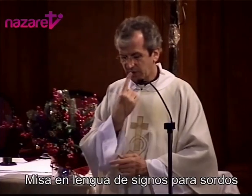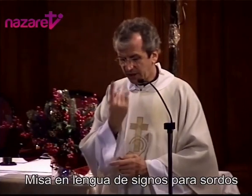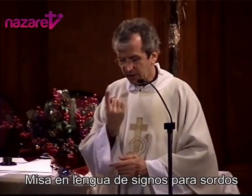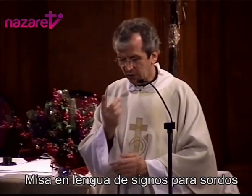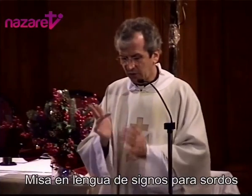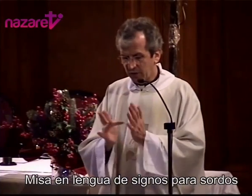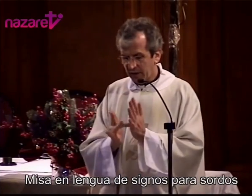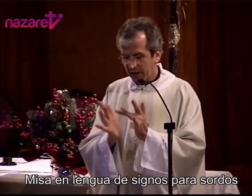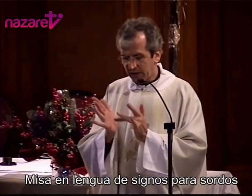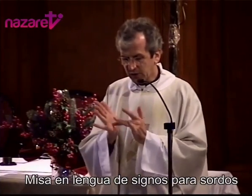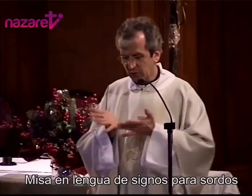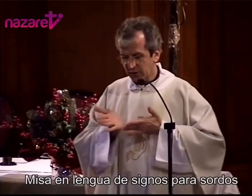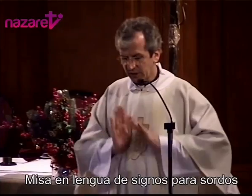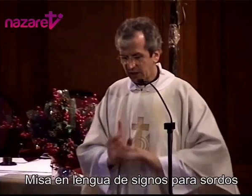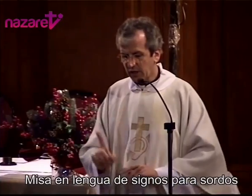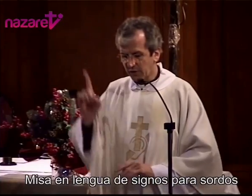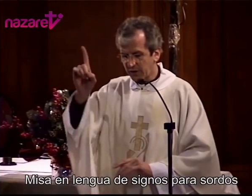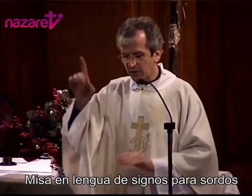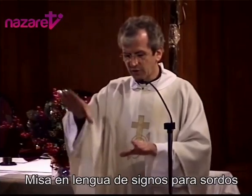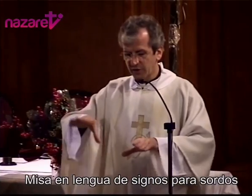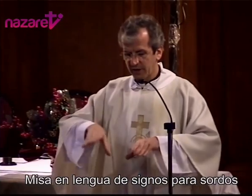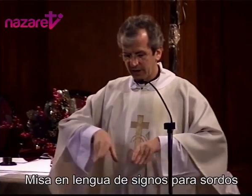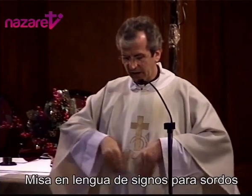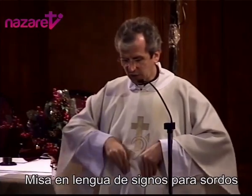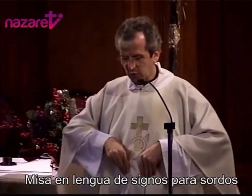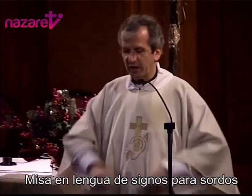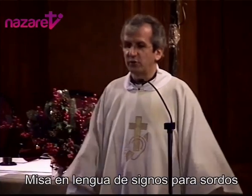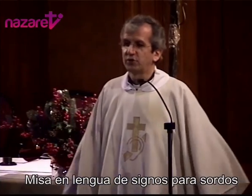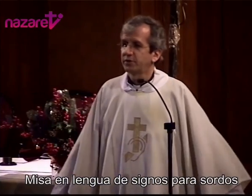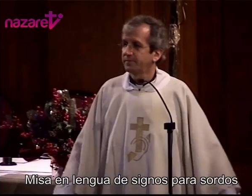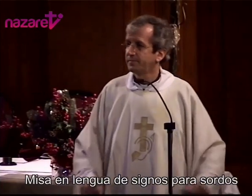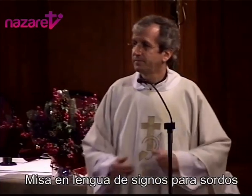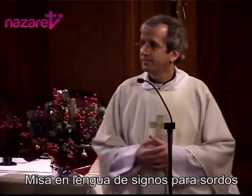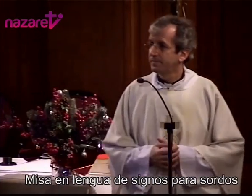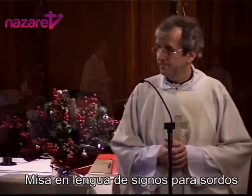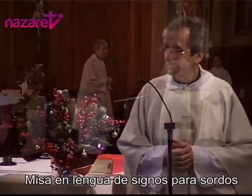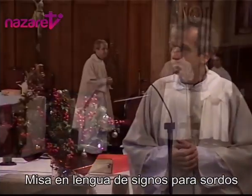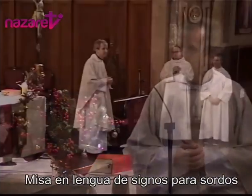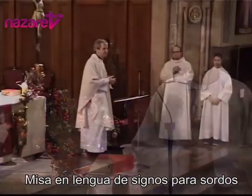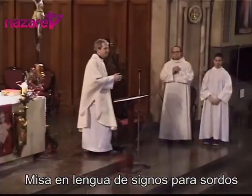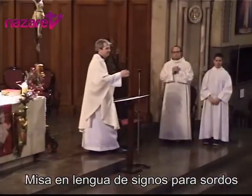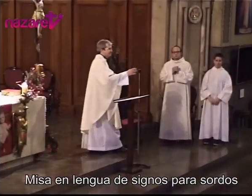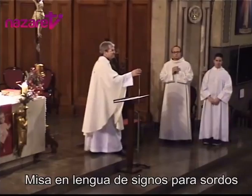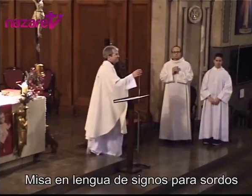oremos diciendo: Jesús, Hijo de Dios, escúchanos.